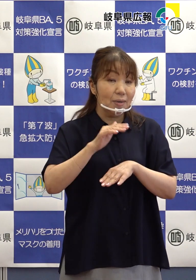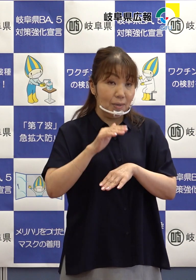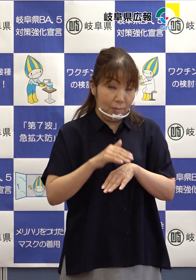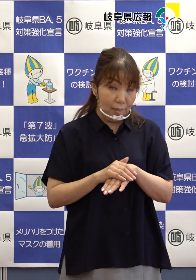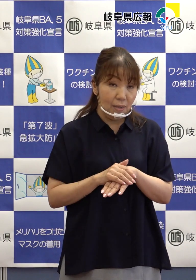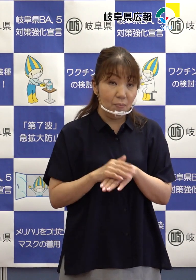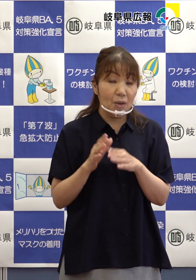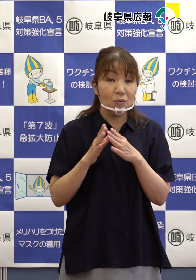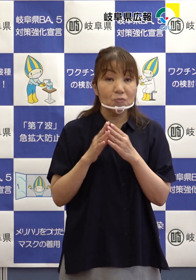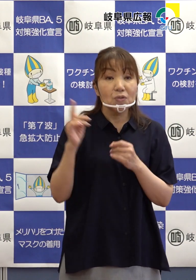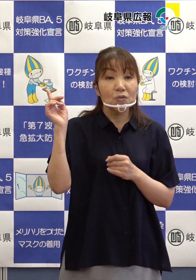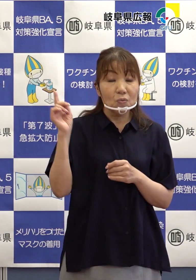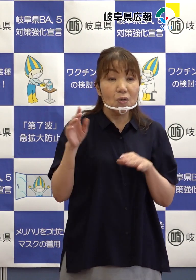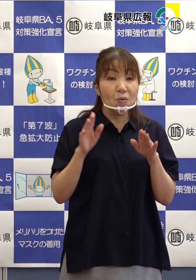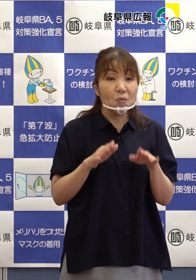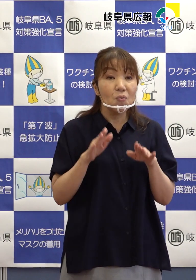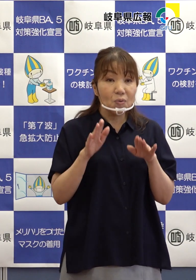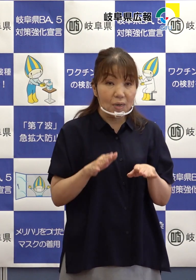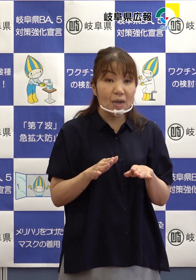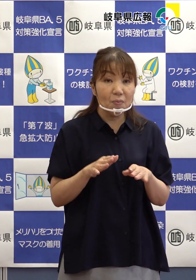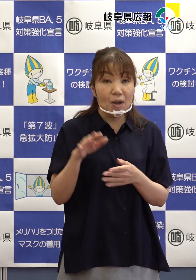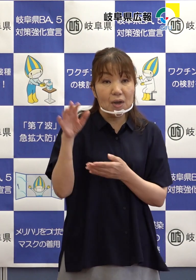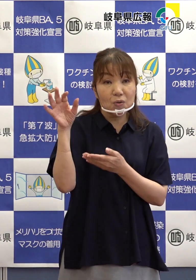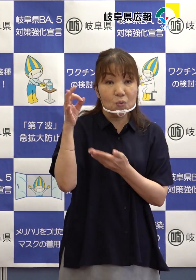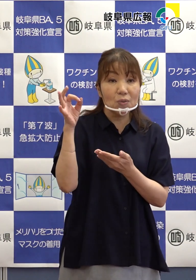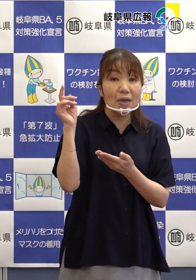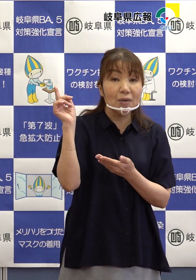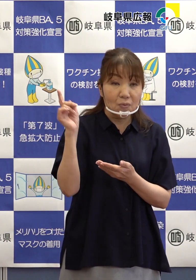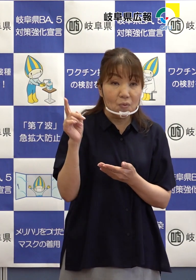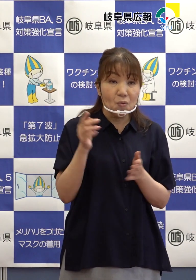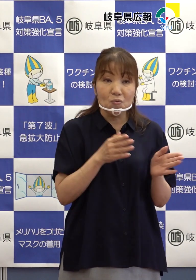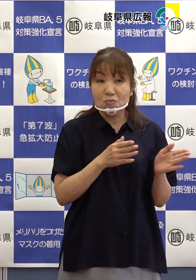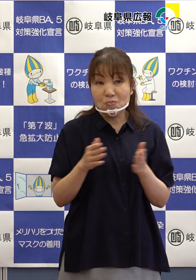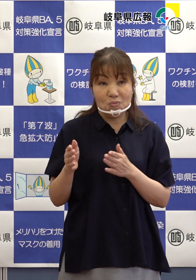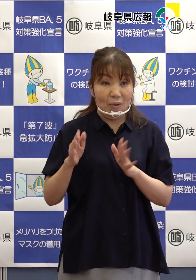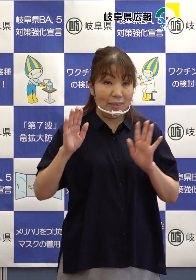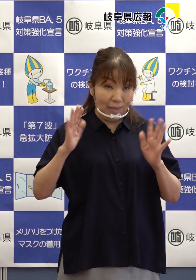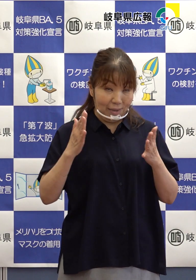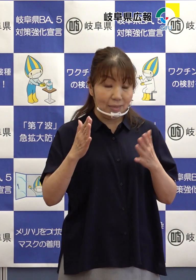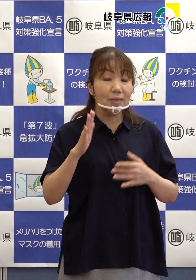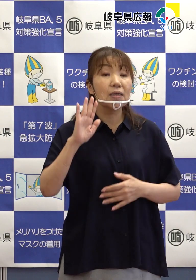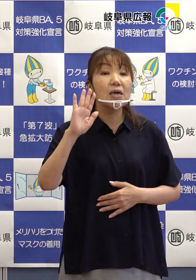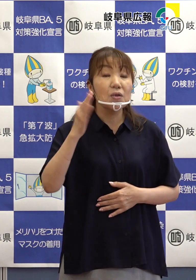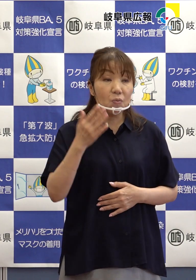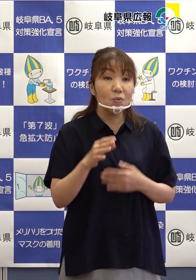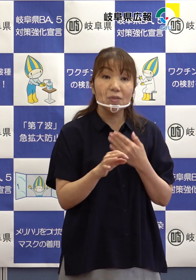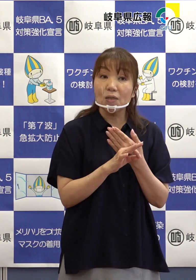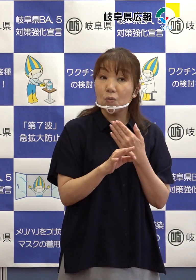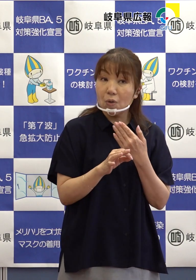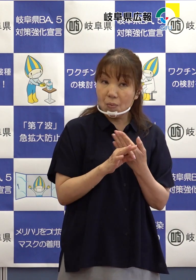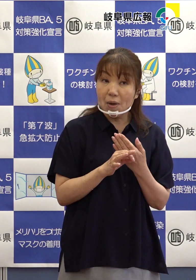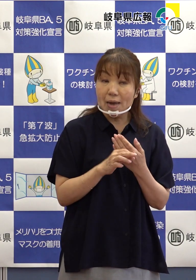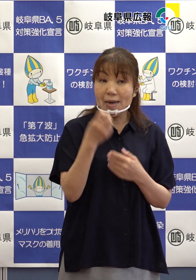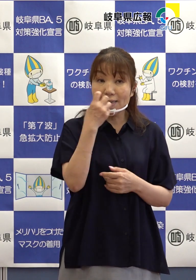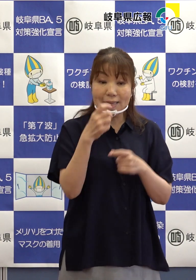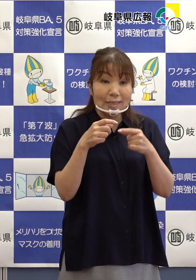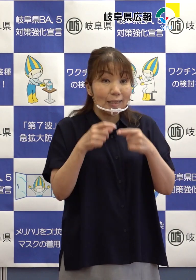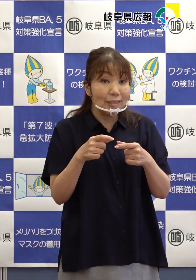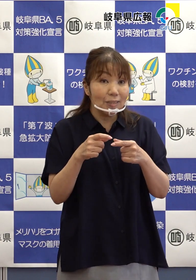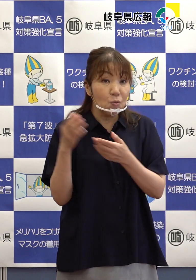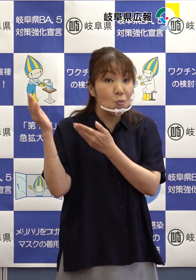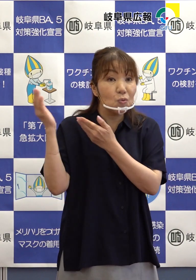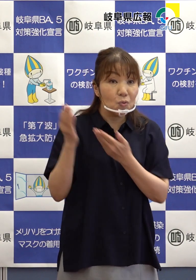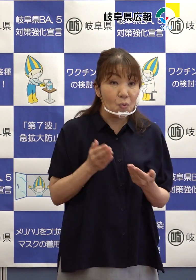あの特に今回はこと新たに予算はあの用意されておりませんけれども例えば切手の供給でありますとかです